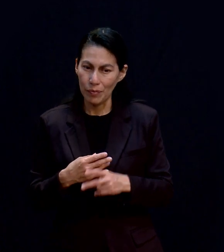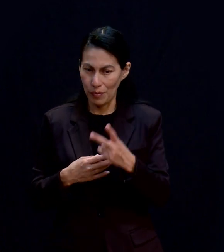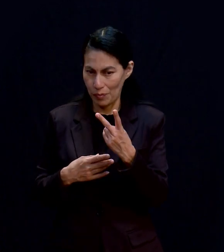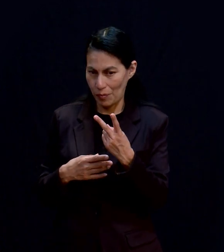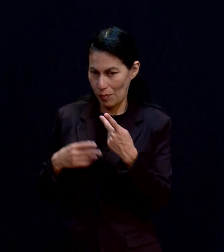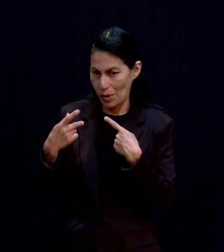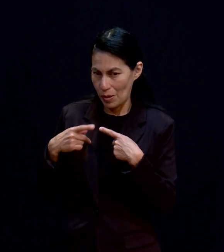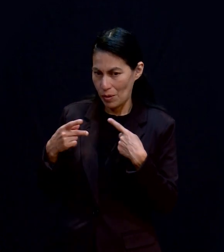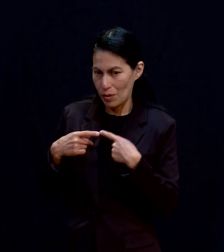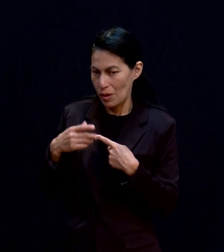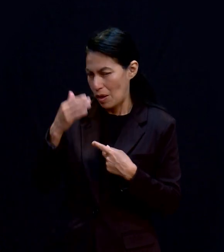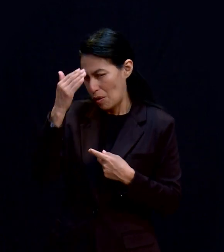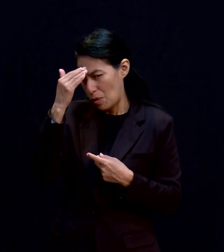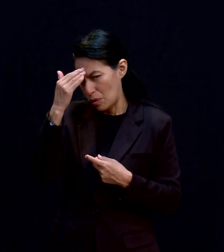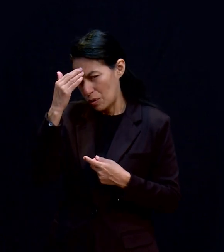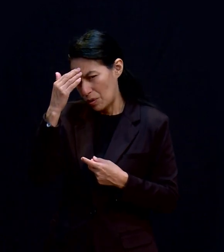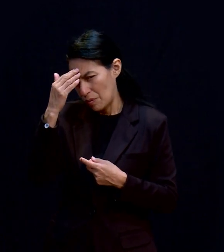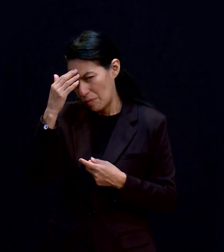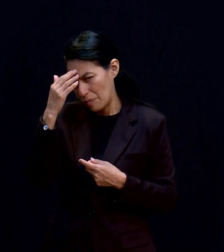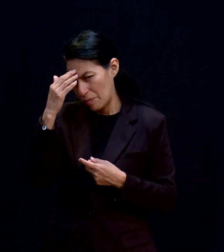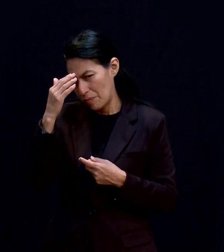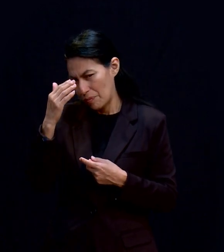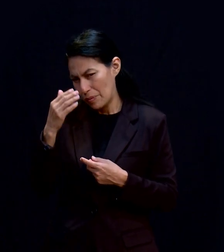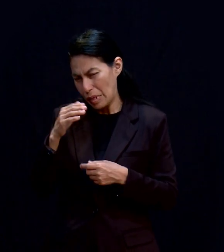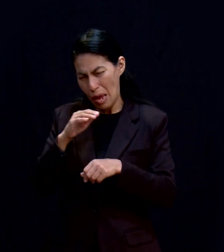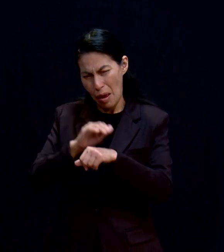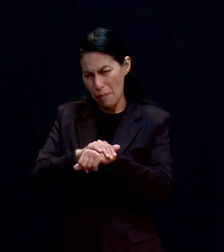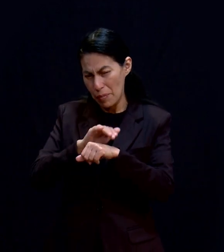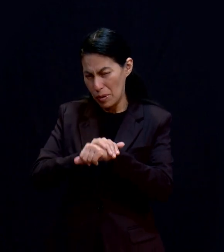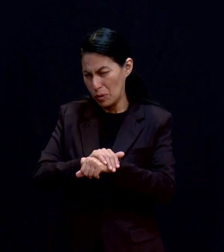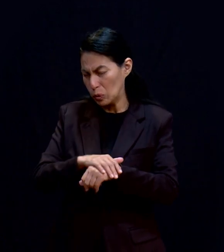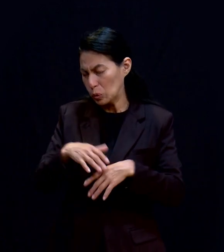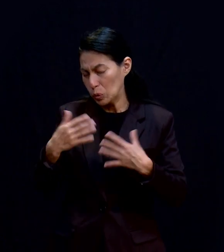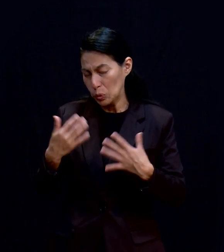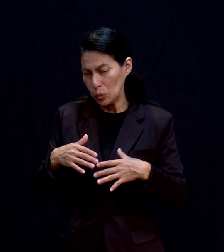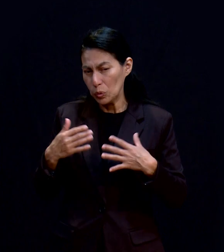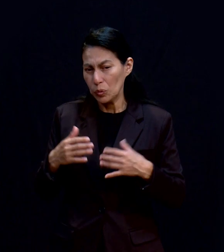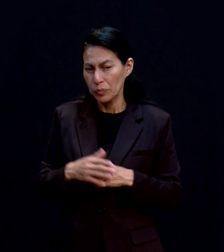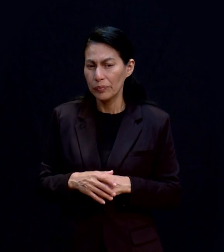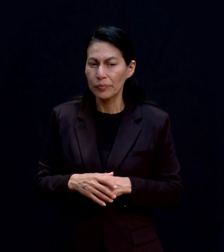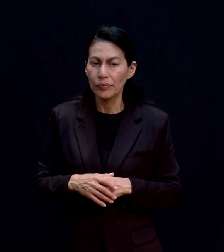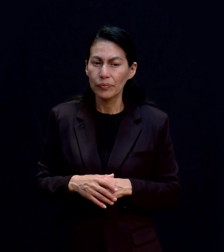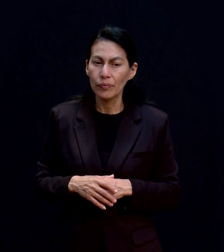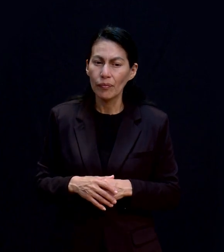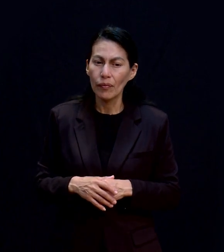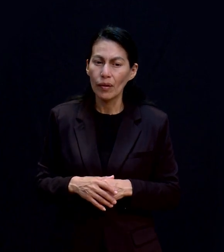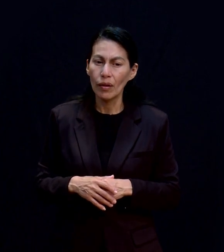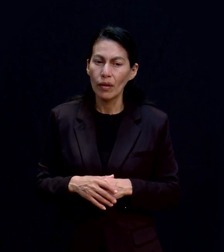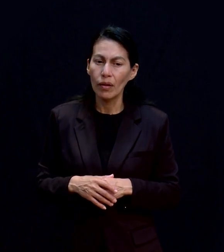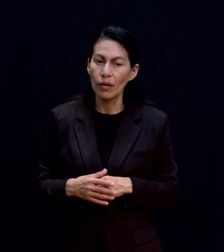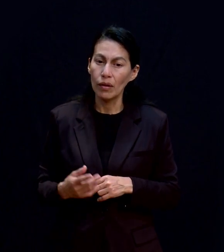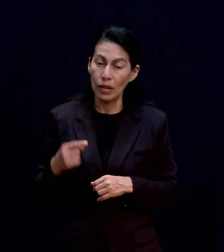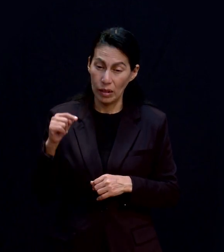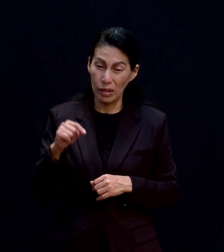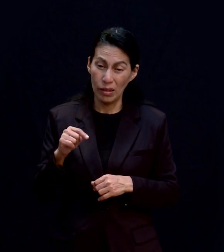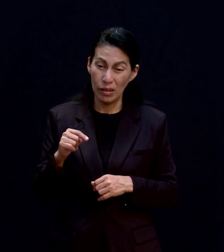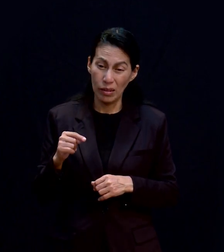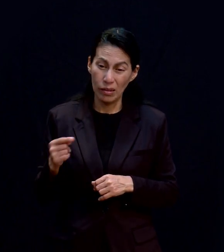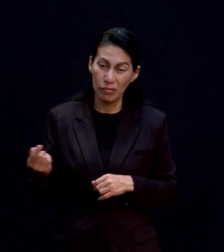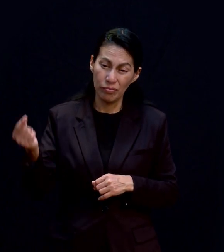de personas que yo conocía y de las muchas que se hicieron mis amigos gracias a dios